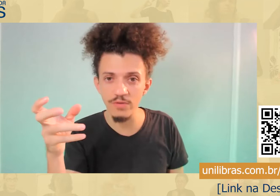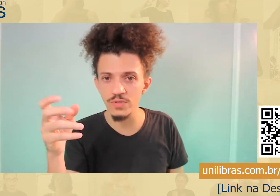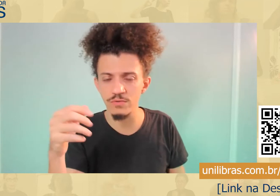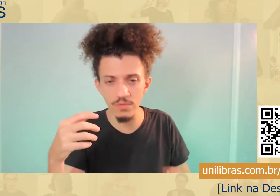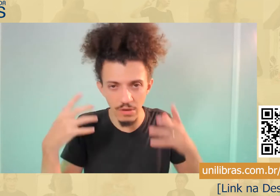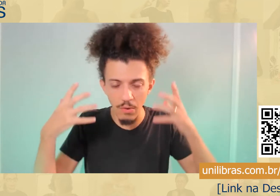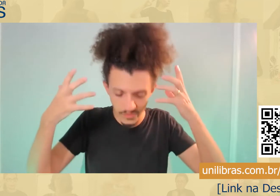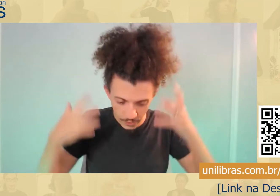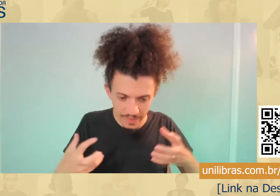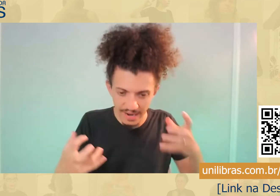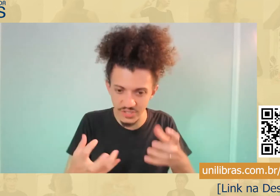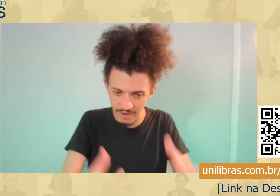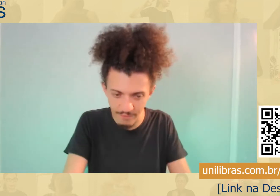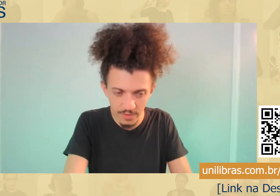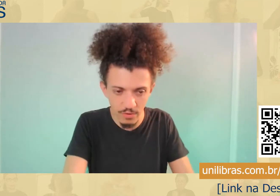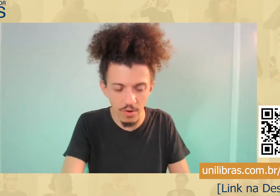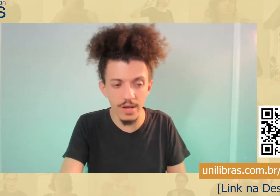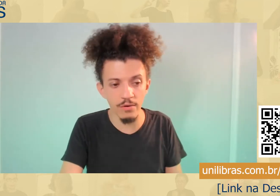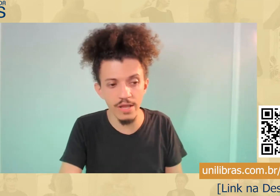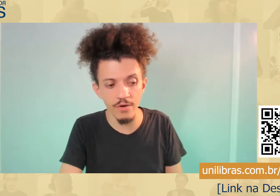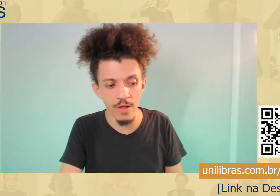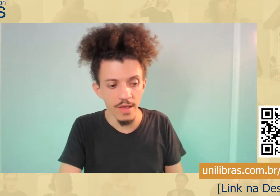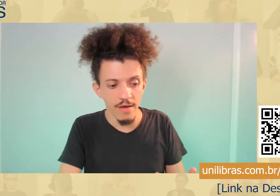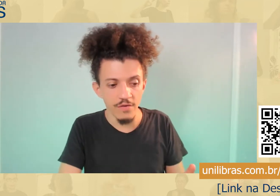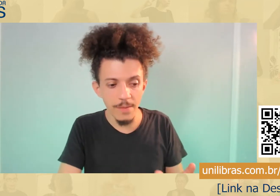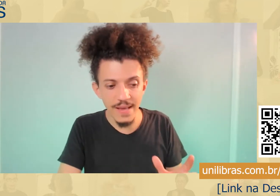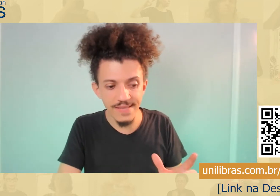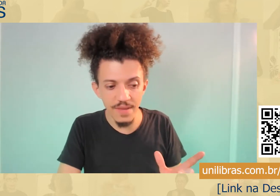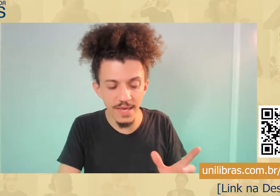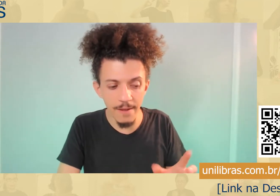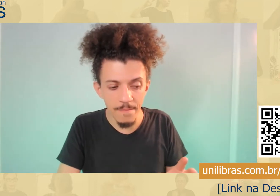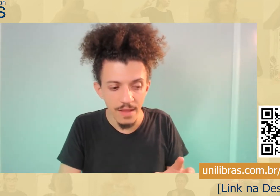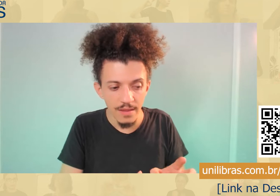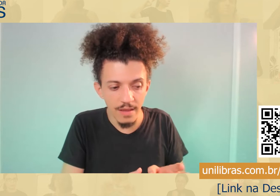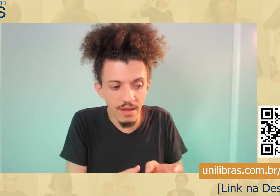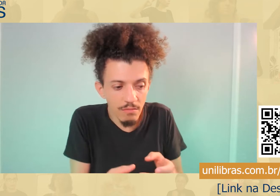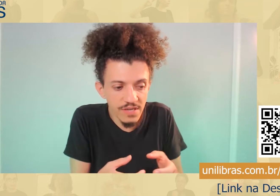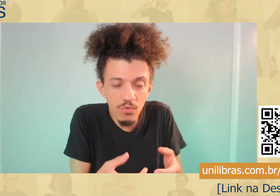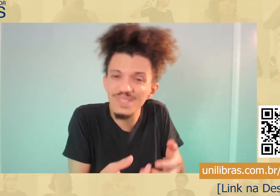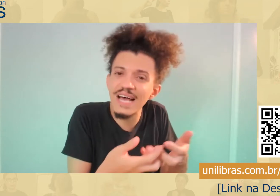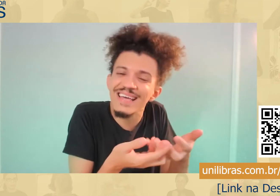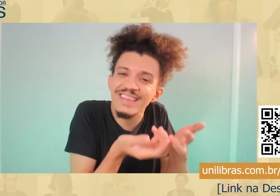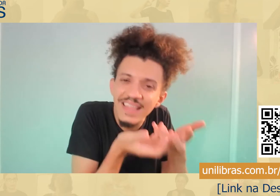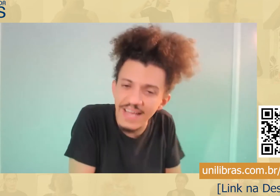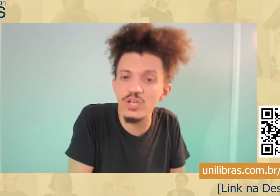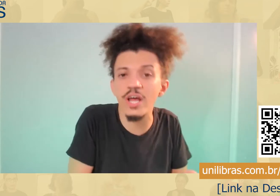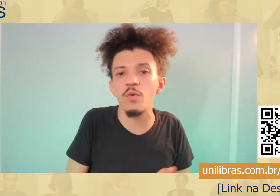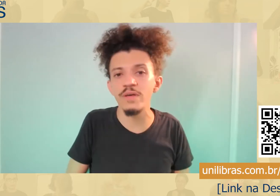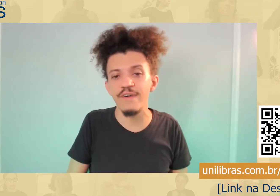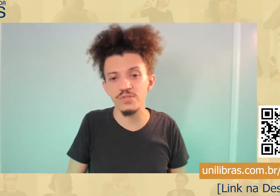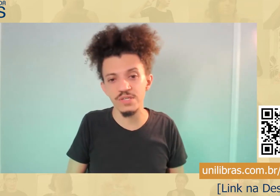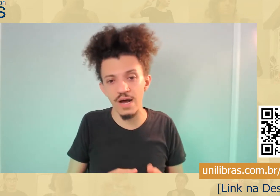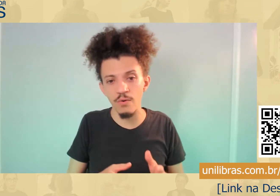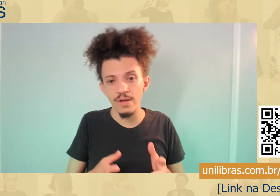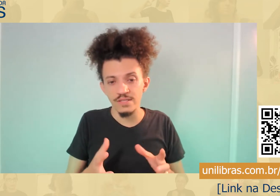as fotos, quando tem um ser humano lá que tira a foto e coloca lá no livro, você percebe que você não consegue entender direito como